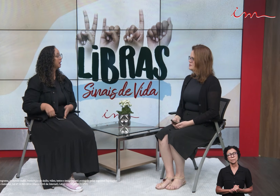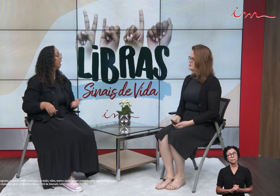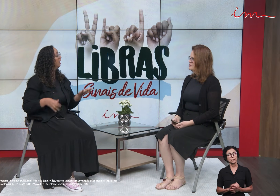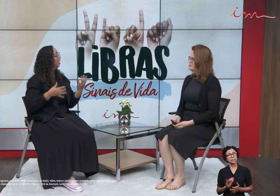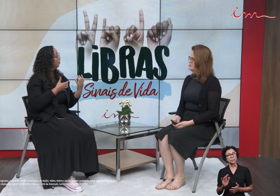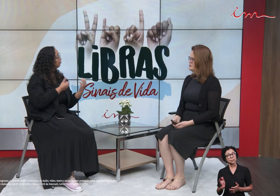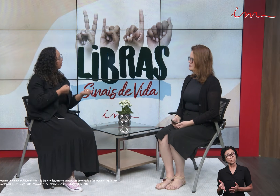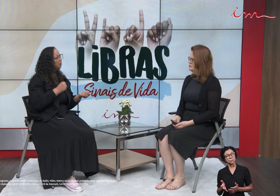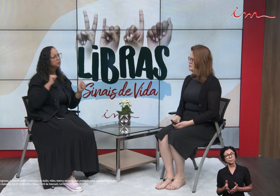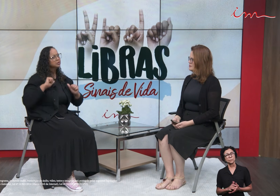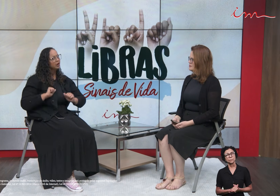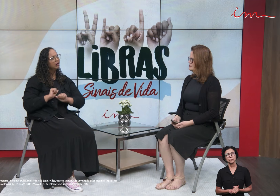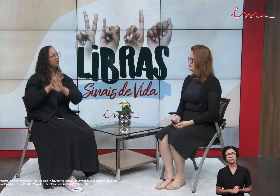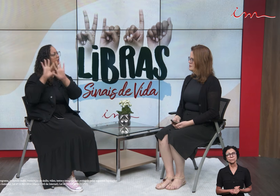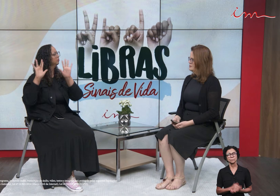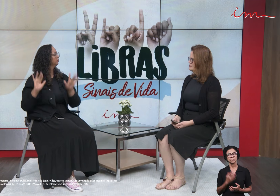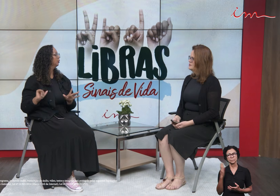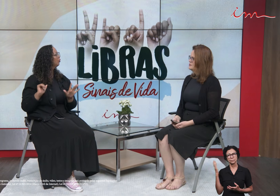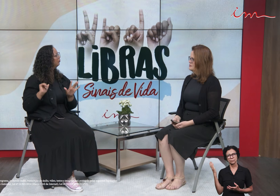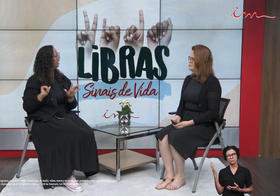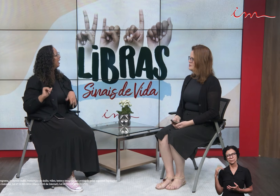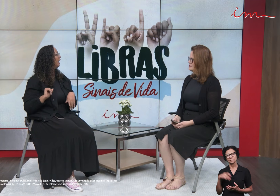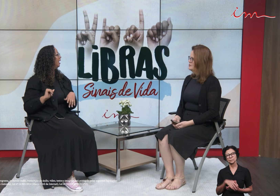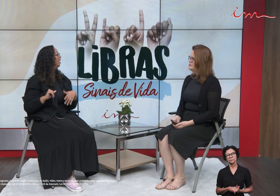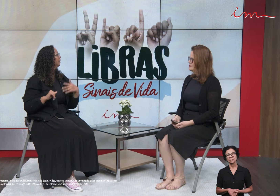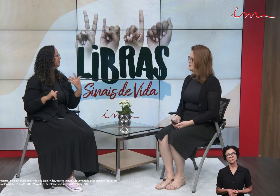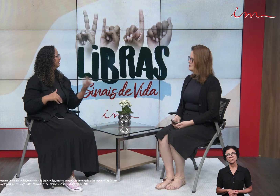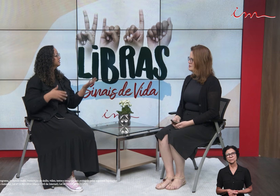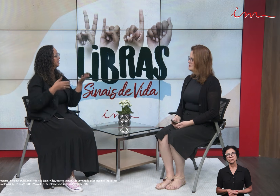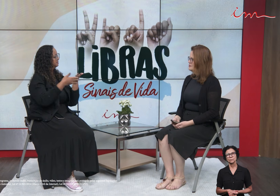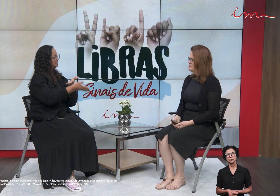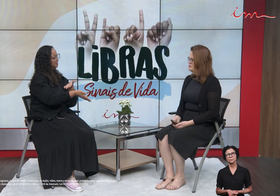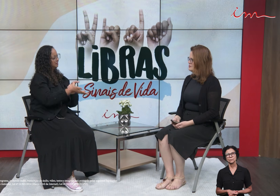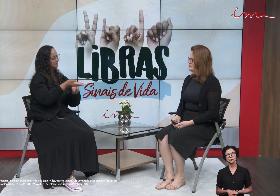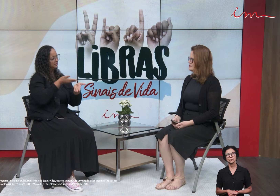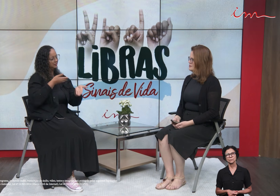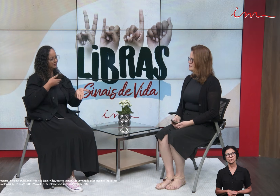pode falar: "Vamos, ó, louvar", né,